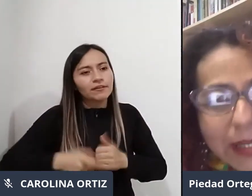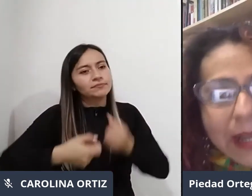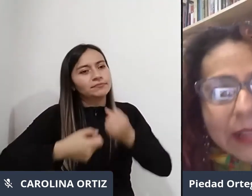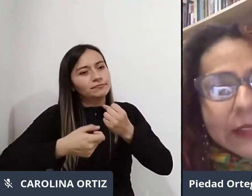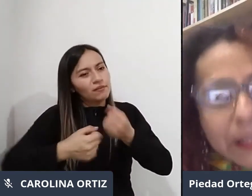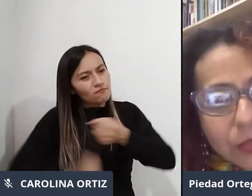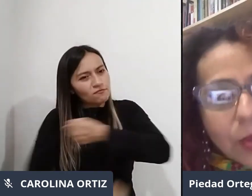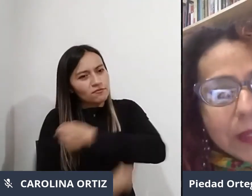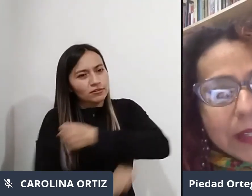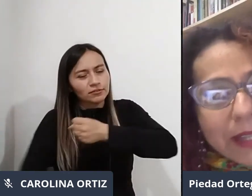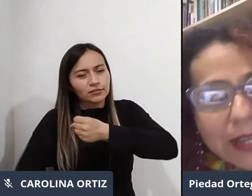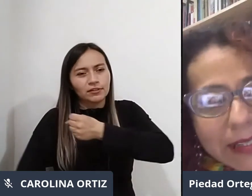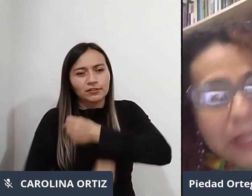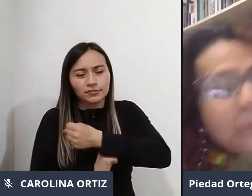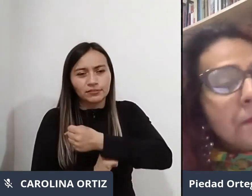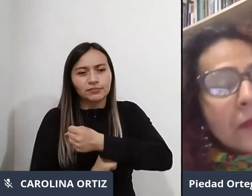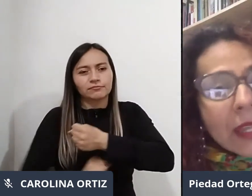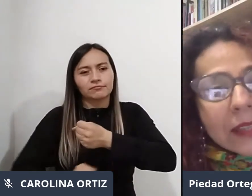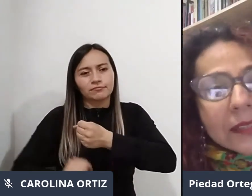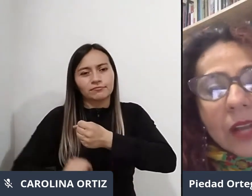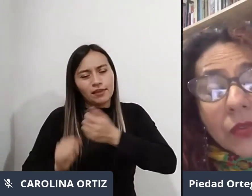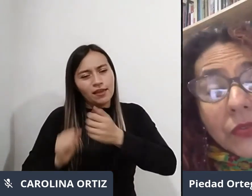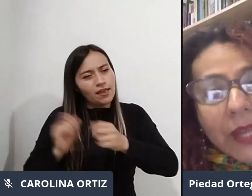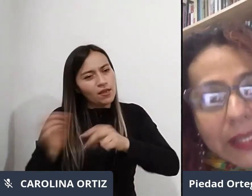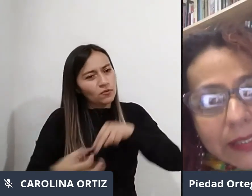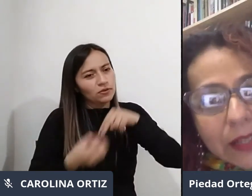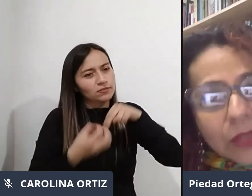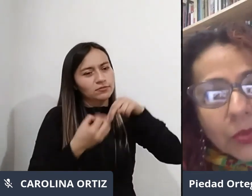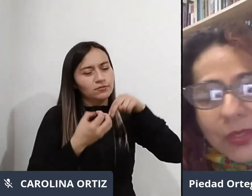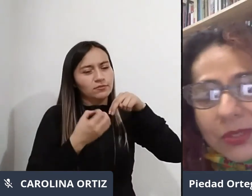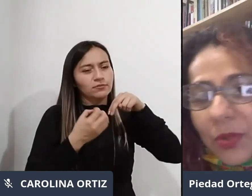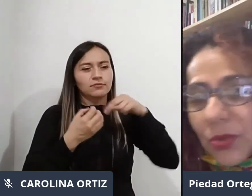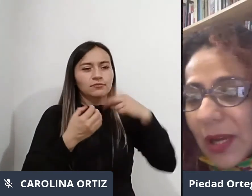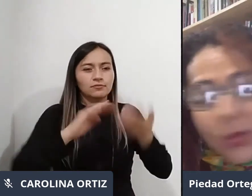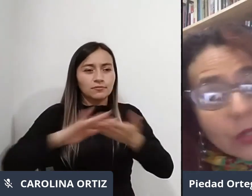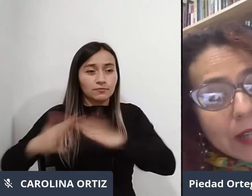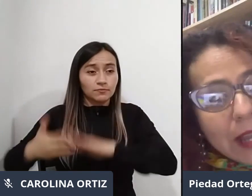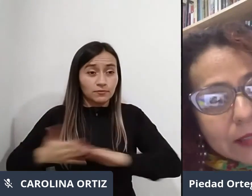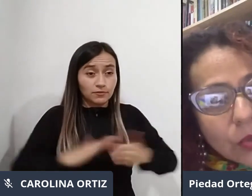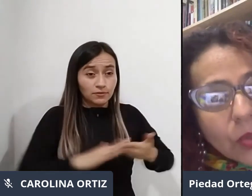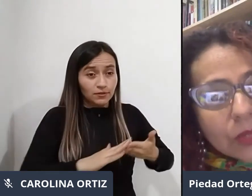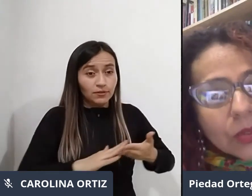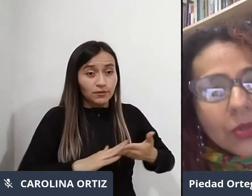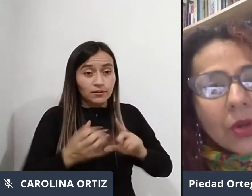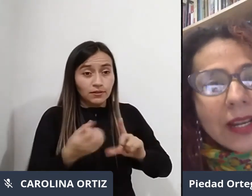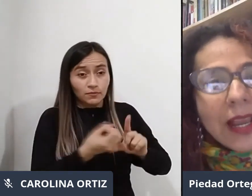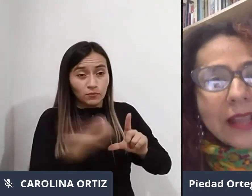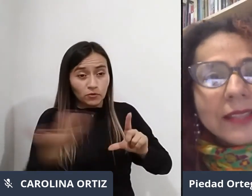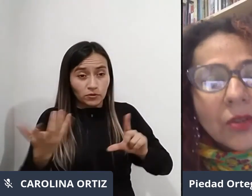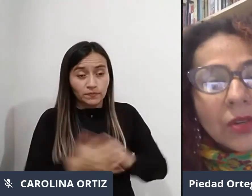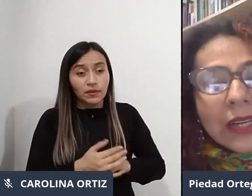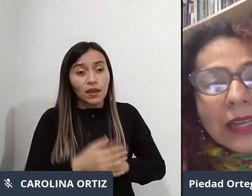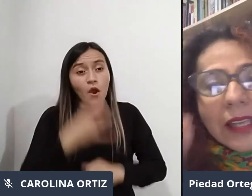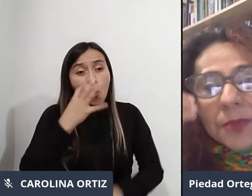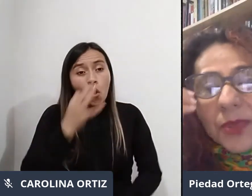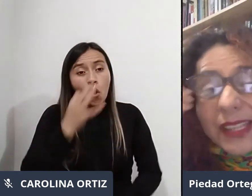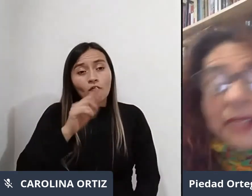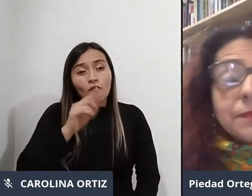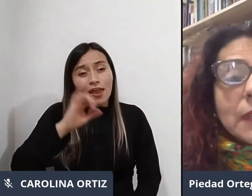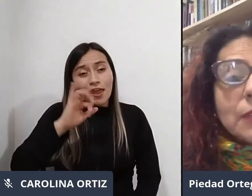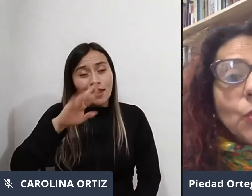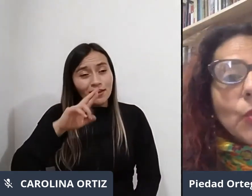pedagógica latinoamericana que está con Freire como nuestro educador clásico. Y cuando digo clásico es